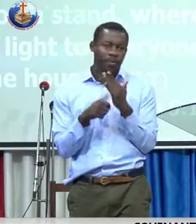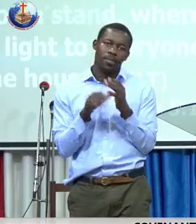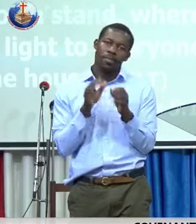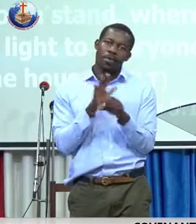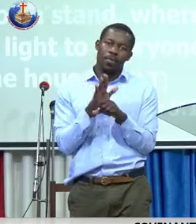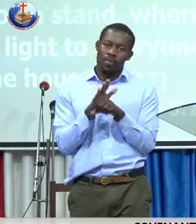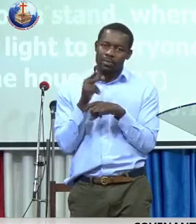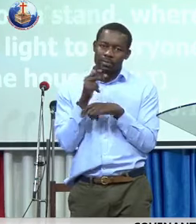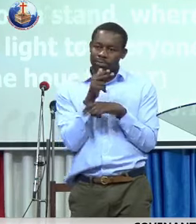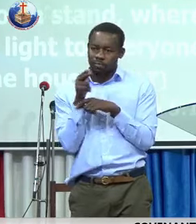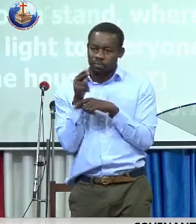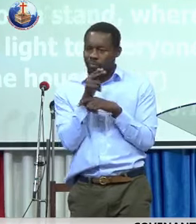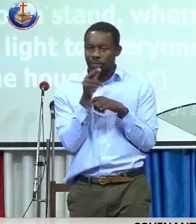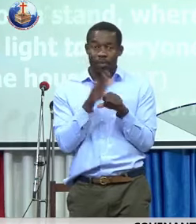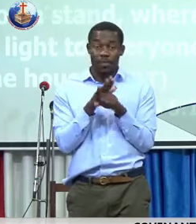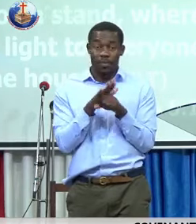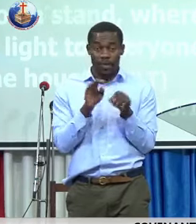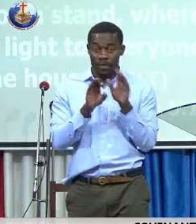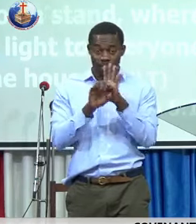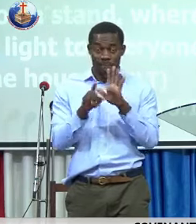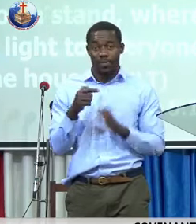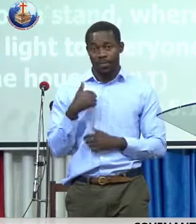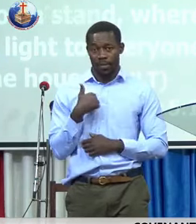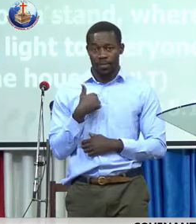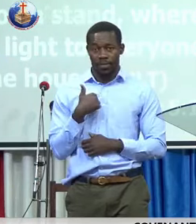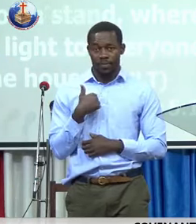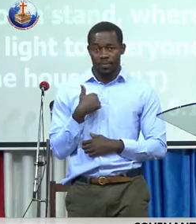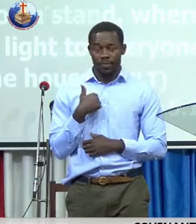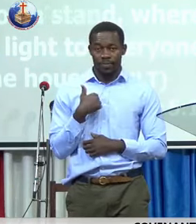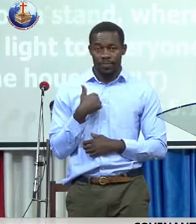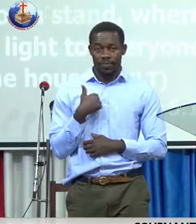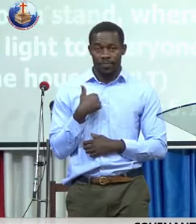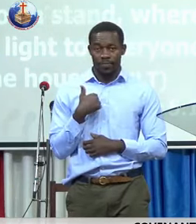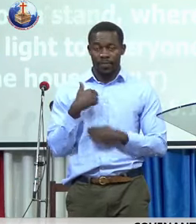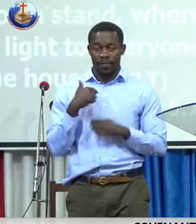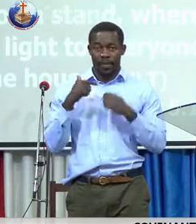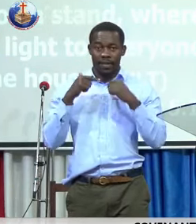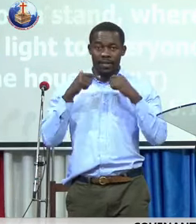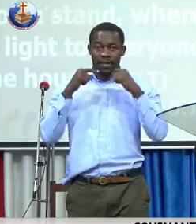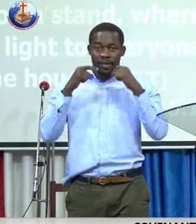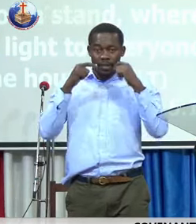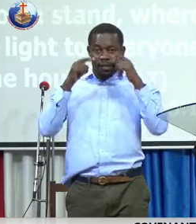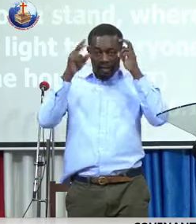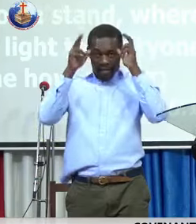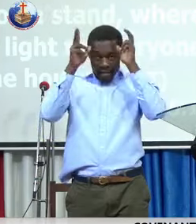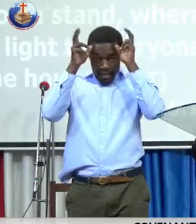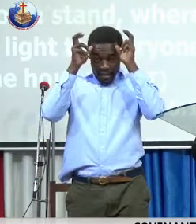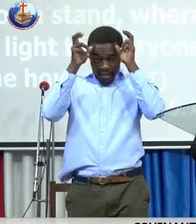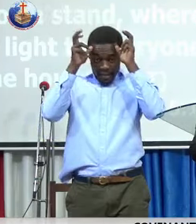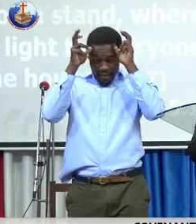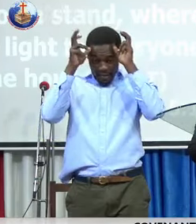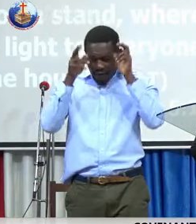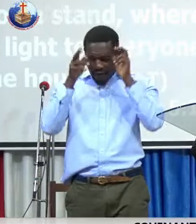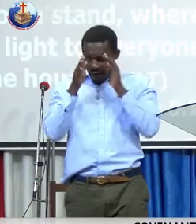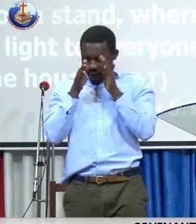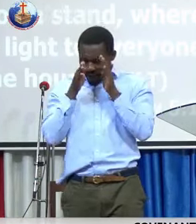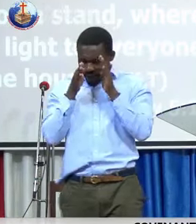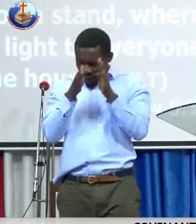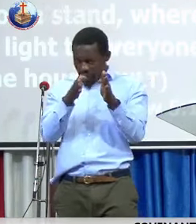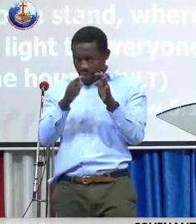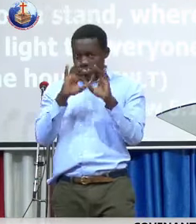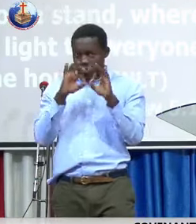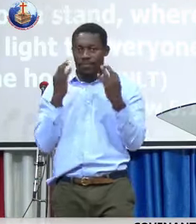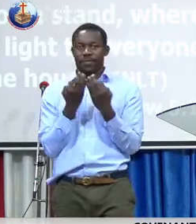If I should say so myself. Iwapo naweza sema mimi mwenyewe. It is the devil's biggest target. Ndio lengo kuu la